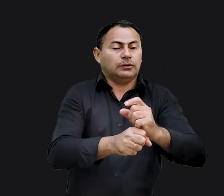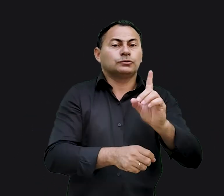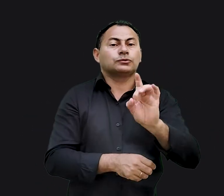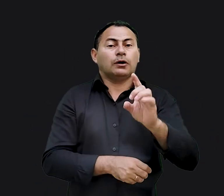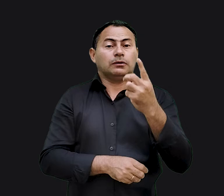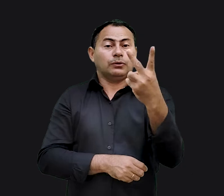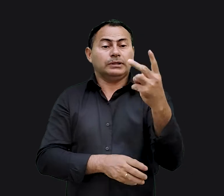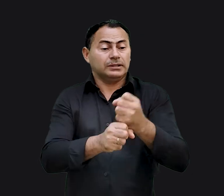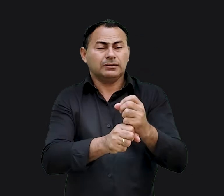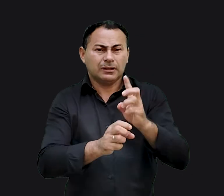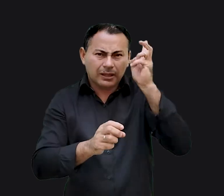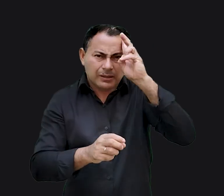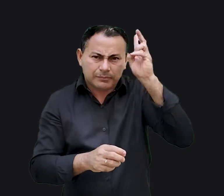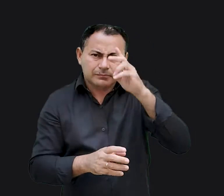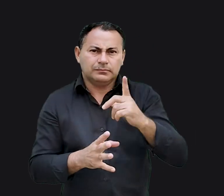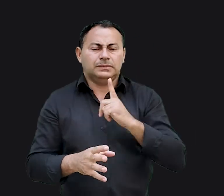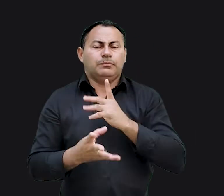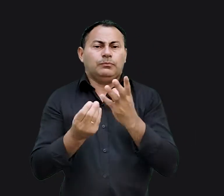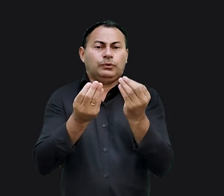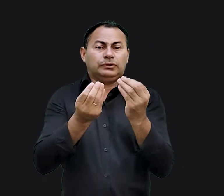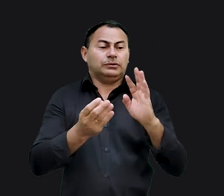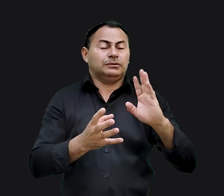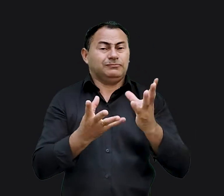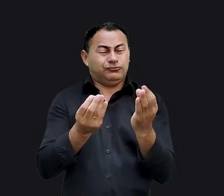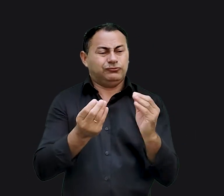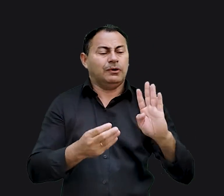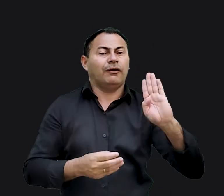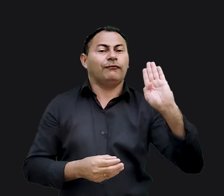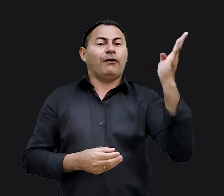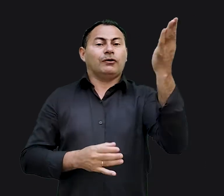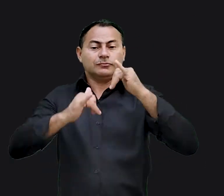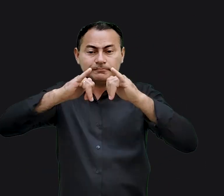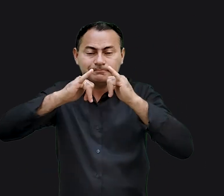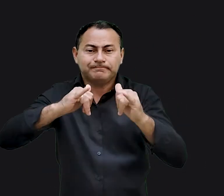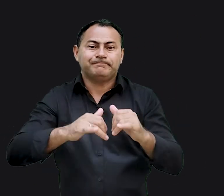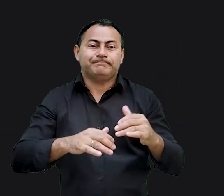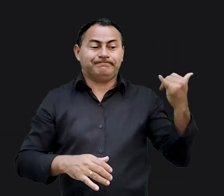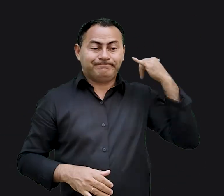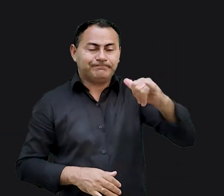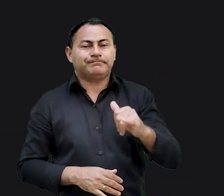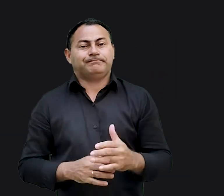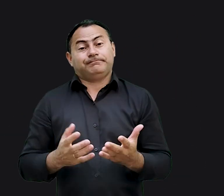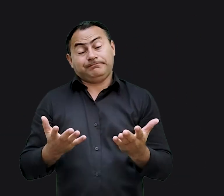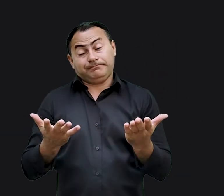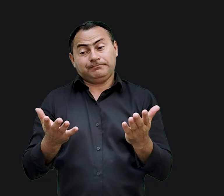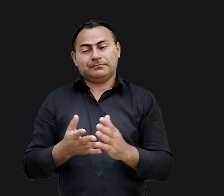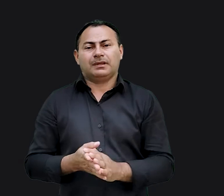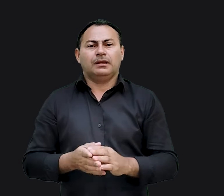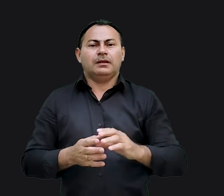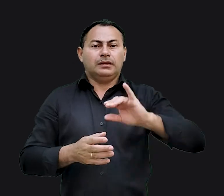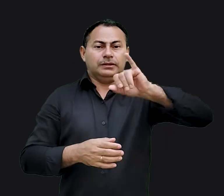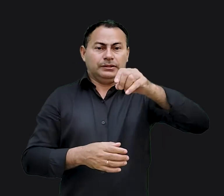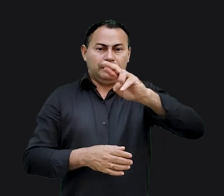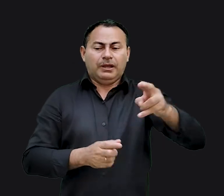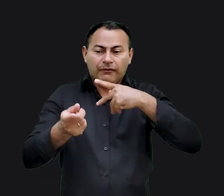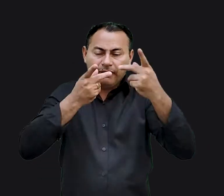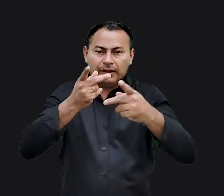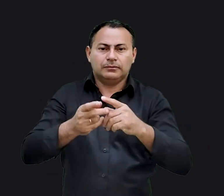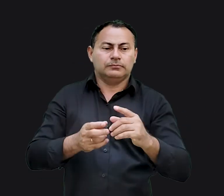anos? Aparentemente, havia muitos falsos profetas pregando isso, e Jeremias contradiz esse falso profeta enfatizando